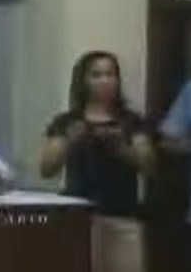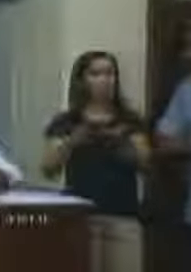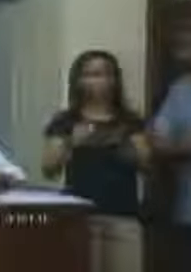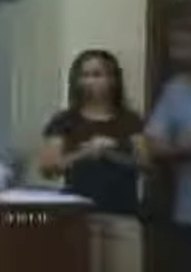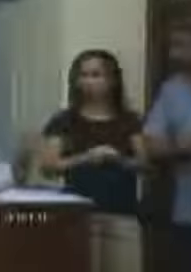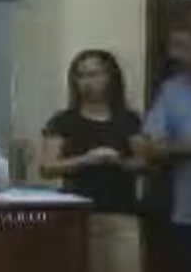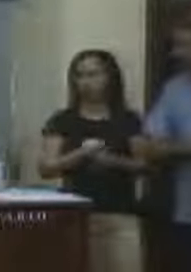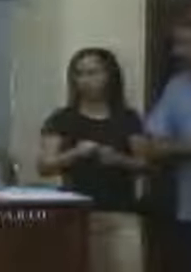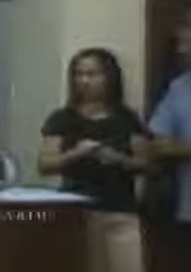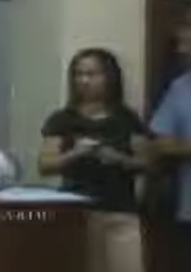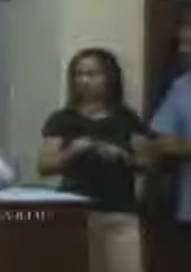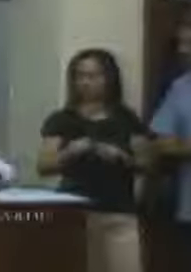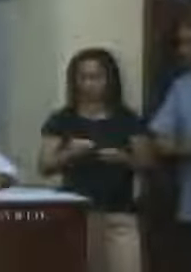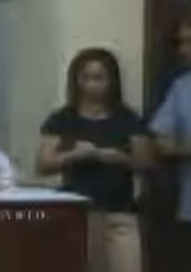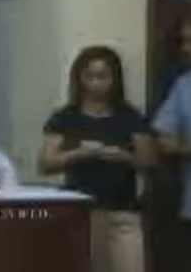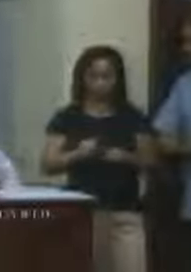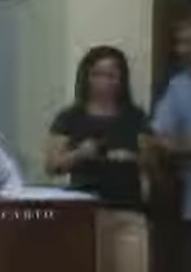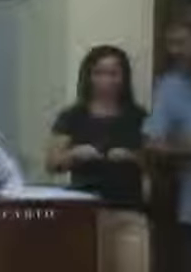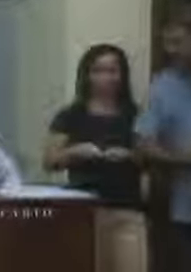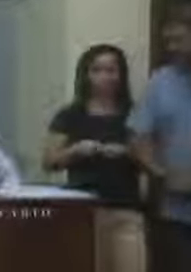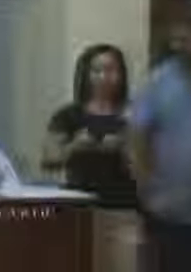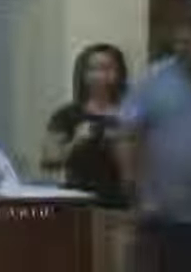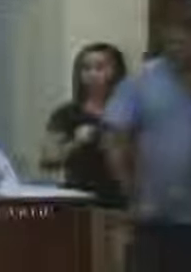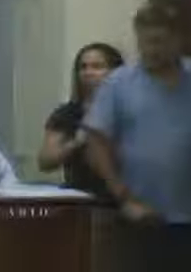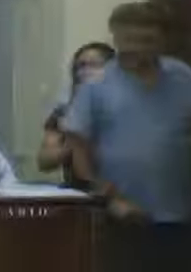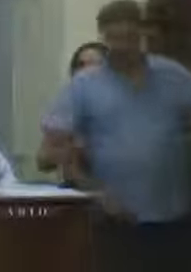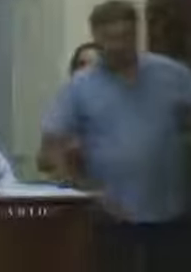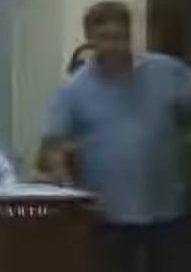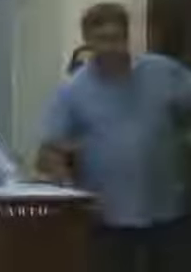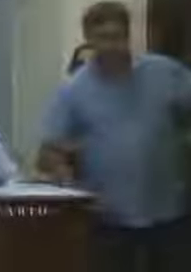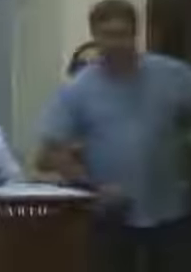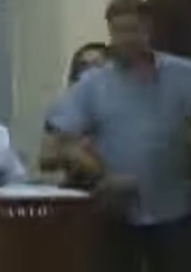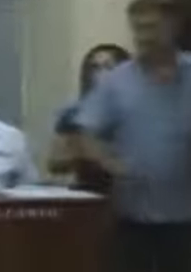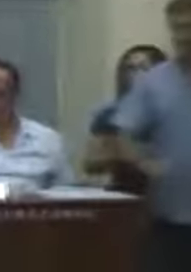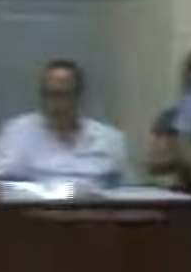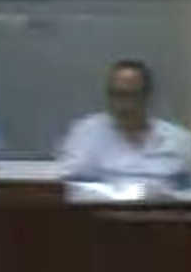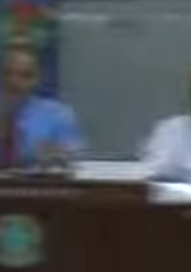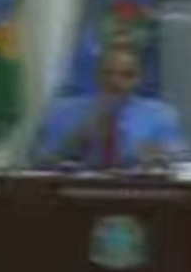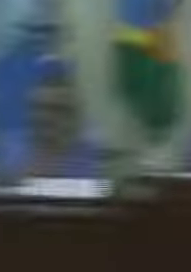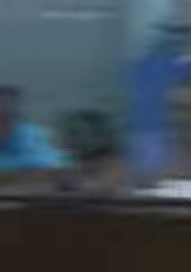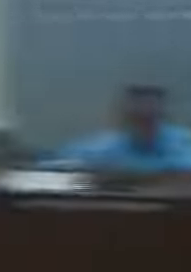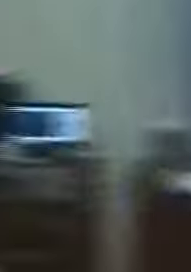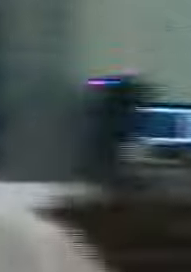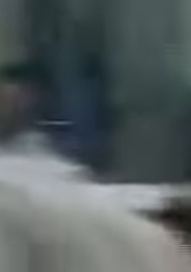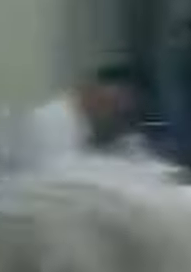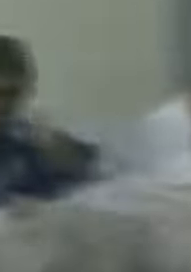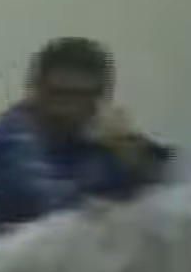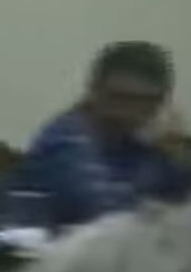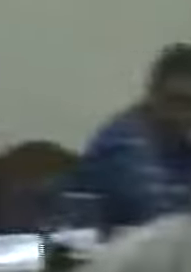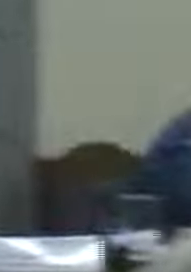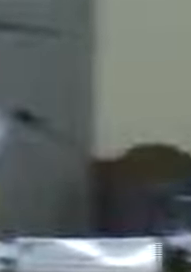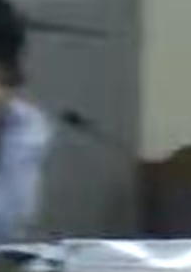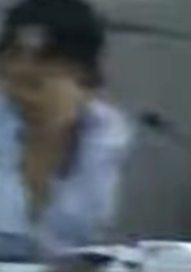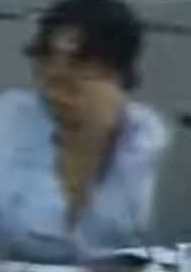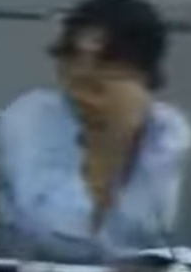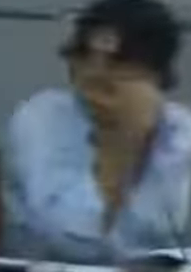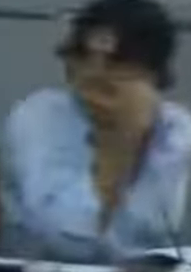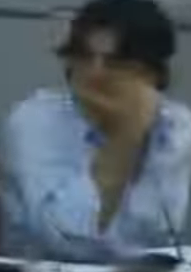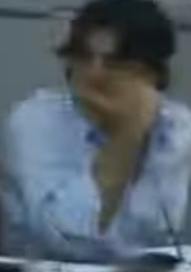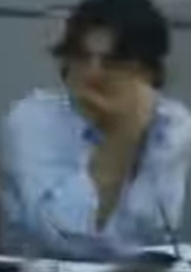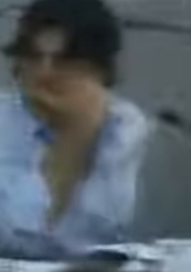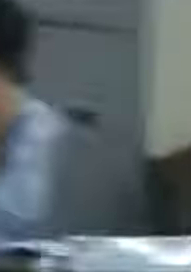Contrucci. E, enfim, presidente, se quiser... Pela ordem. Na verdade, para o presidente da